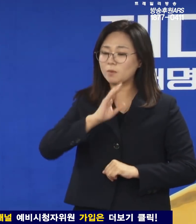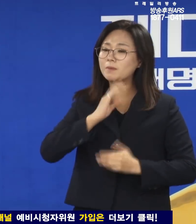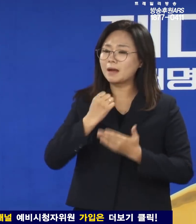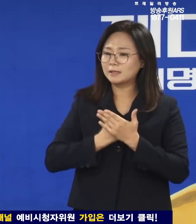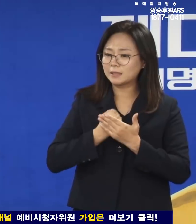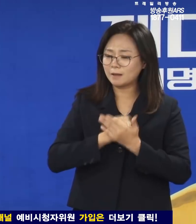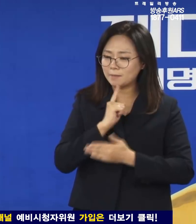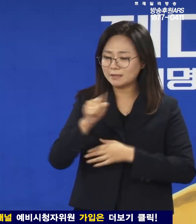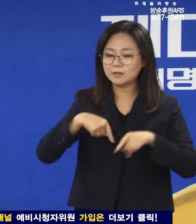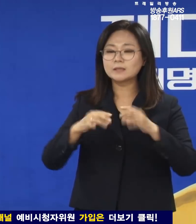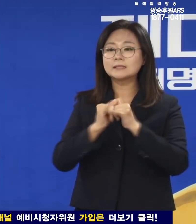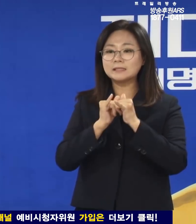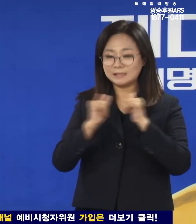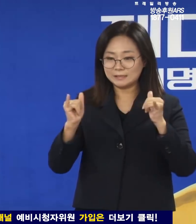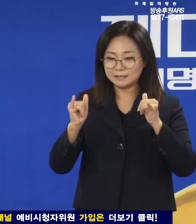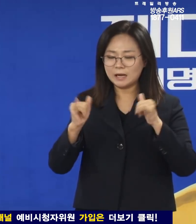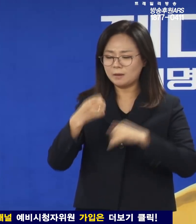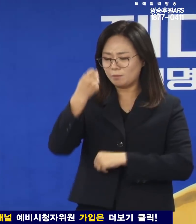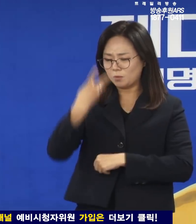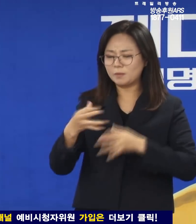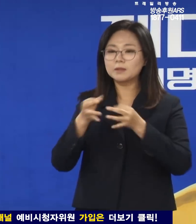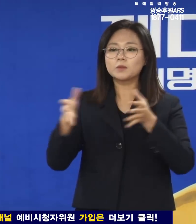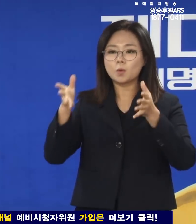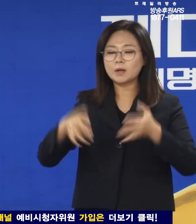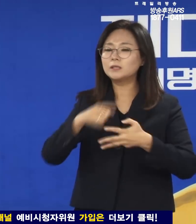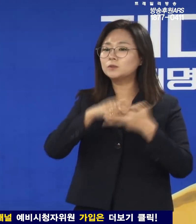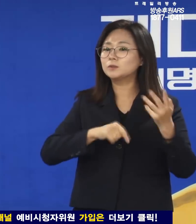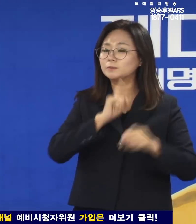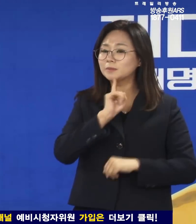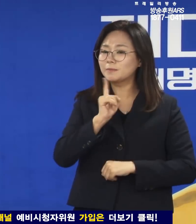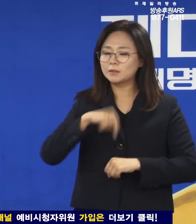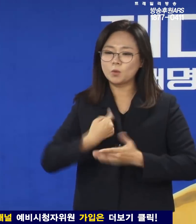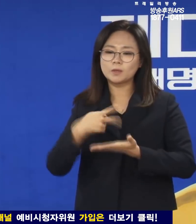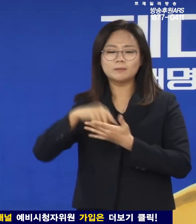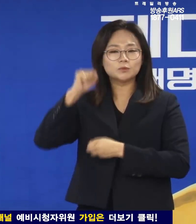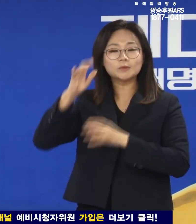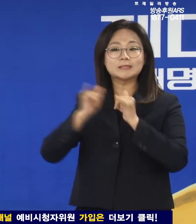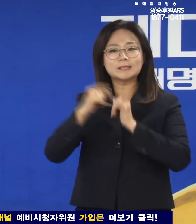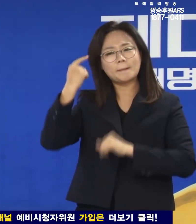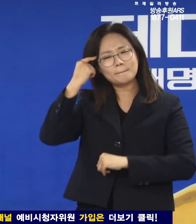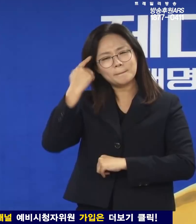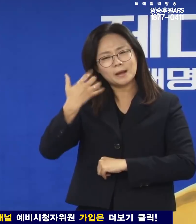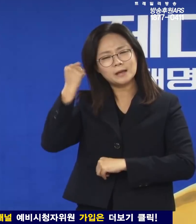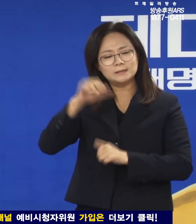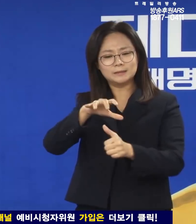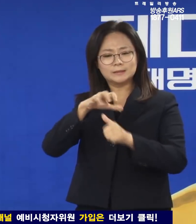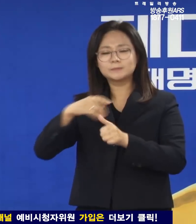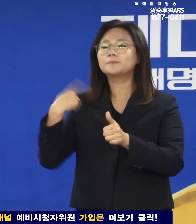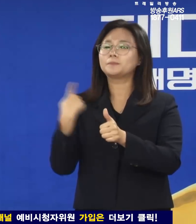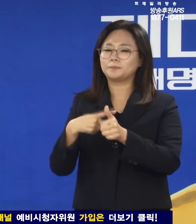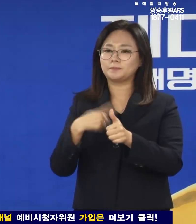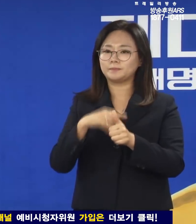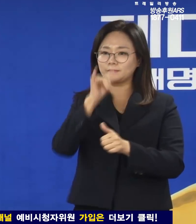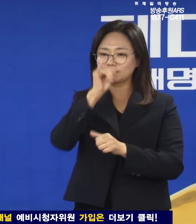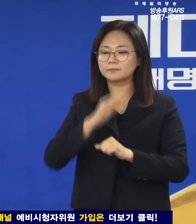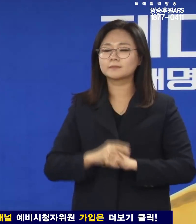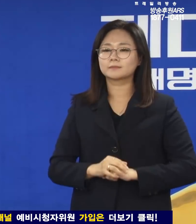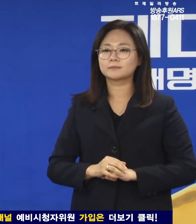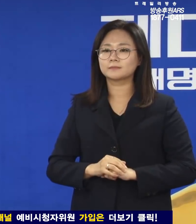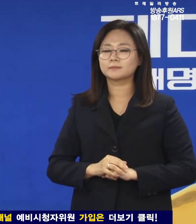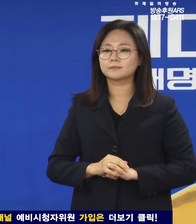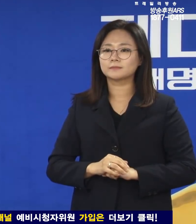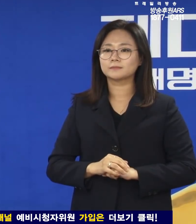유감스럽게도 정치인문 불과 몇 달 동안 윤 후보는 독립운동가 이미지를 이용했다는 비판도 있습니다.